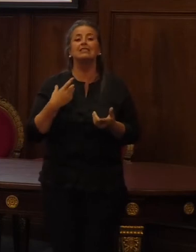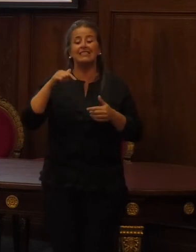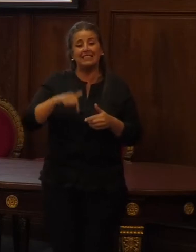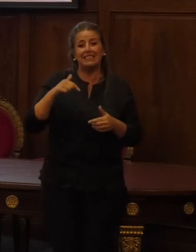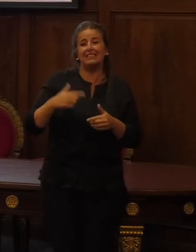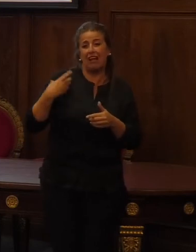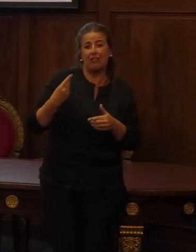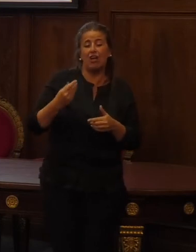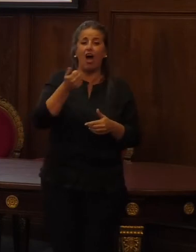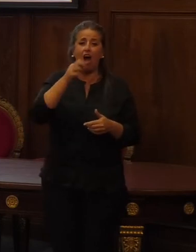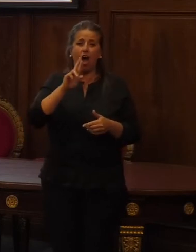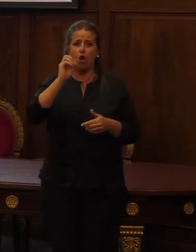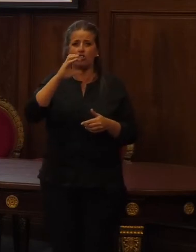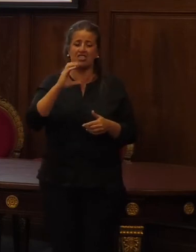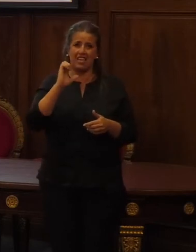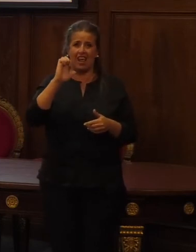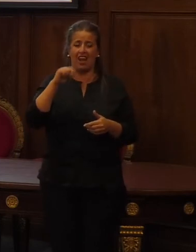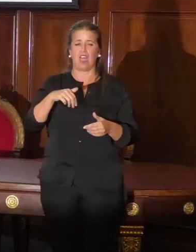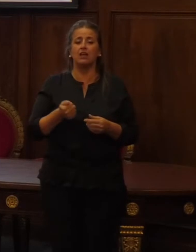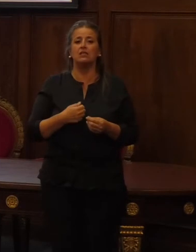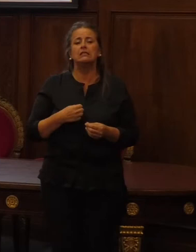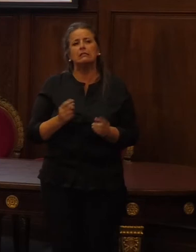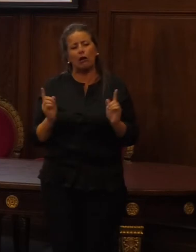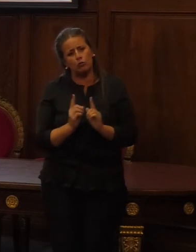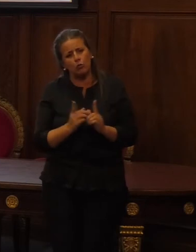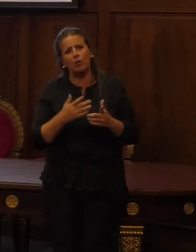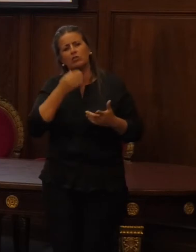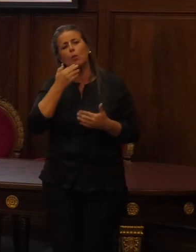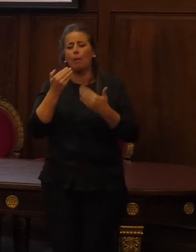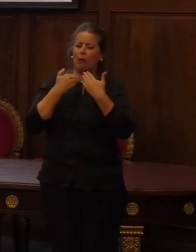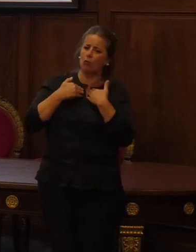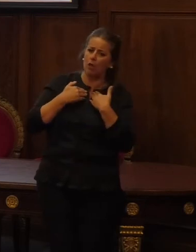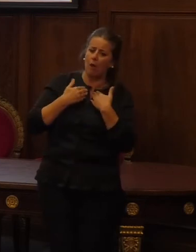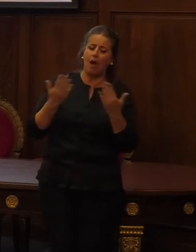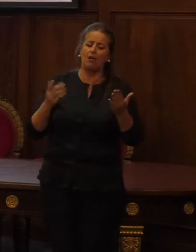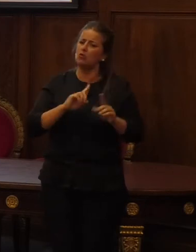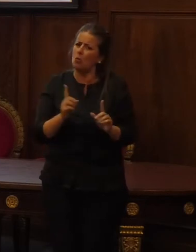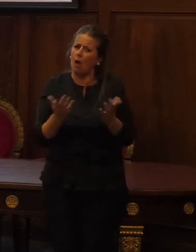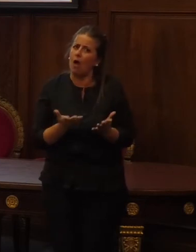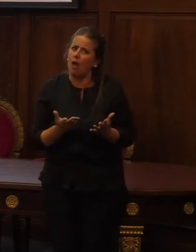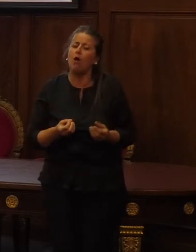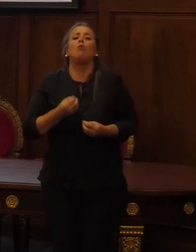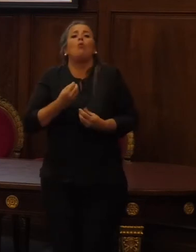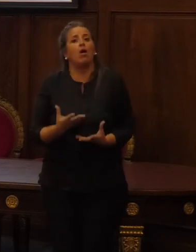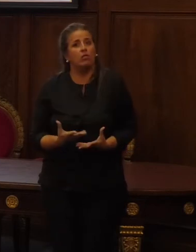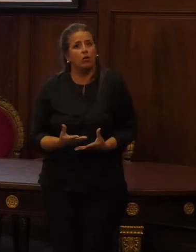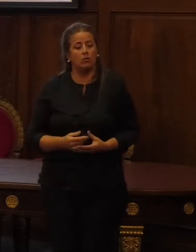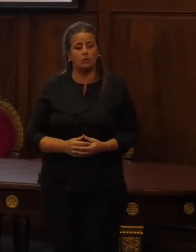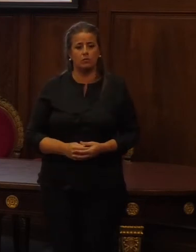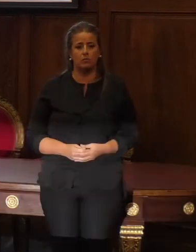Arocena. Yo me preguntaba cuando escribía esto, para resumir, si no era ahora, ¿cuándo?